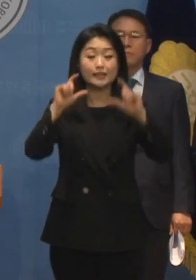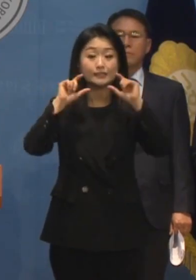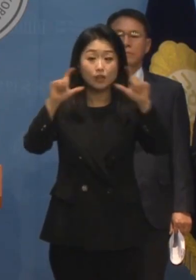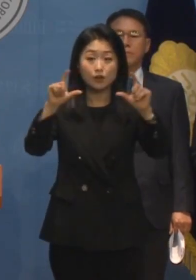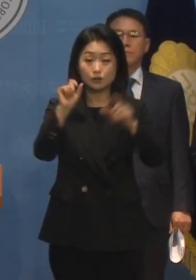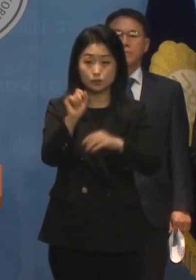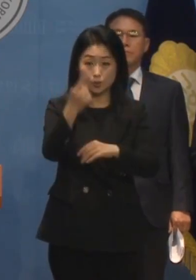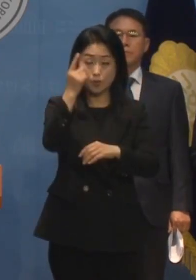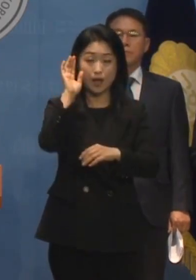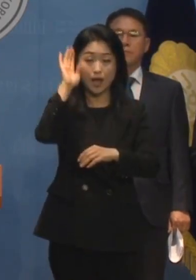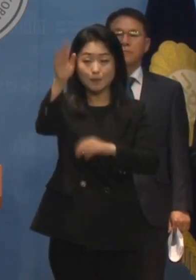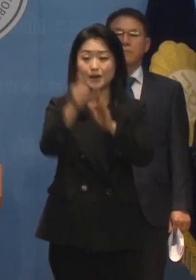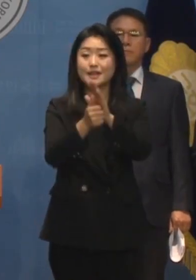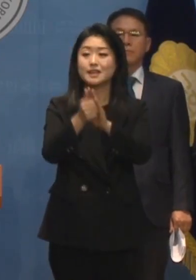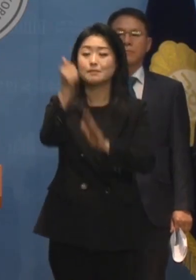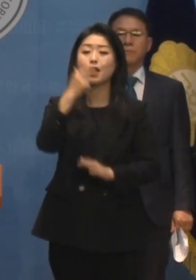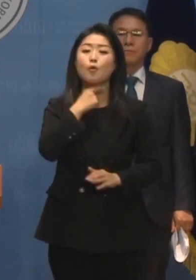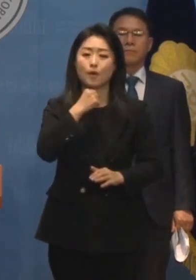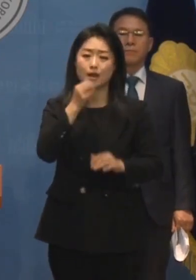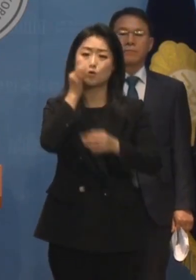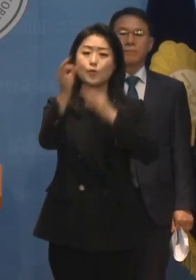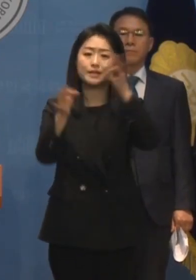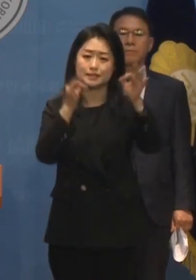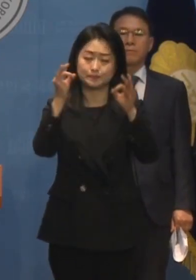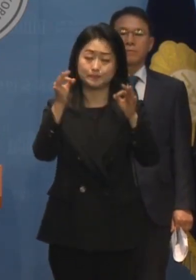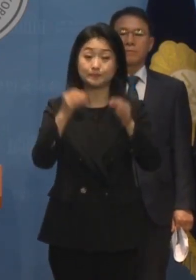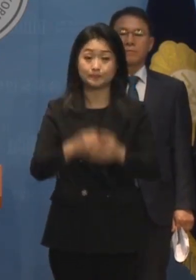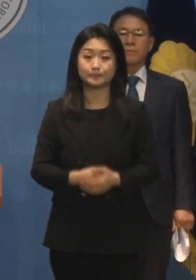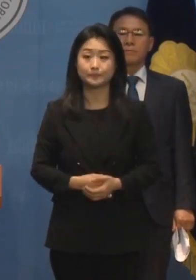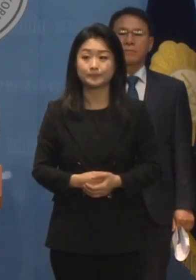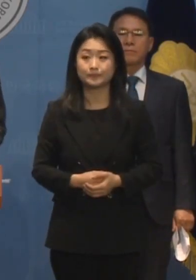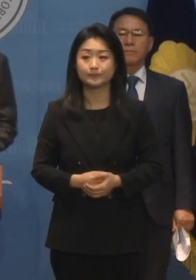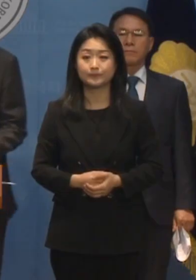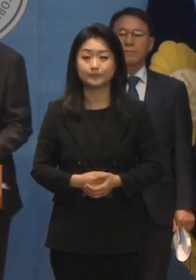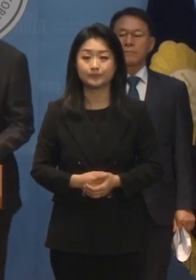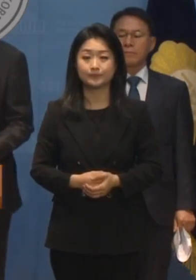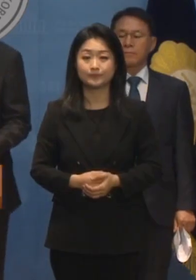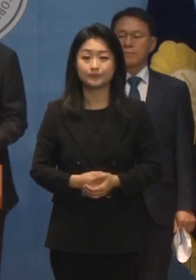희망으로 나아가고자 하는 외침입니다.